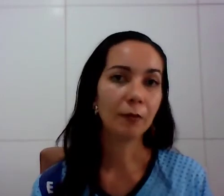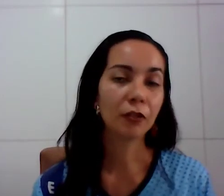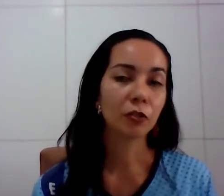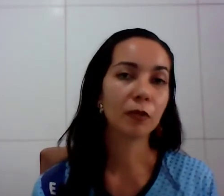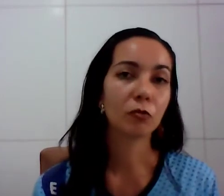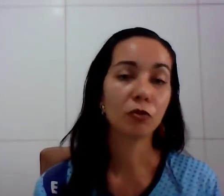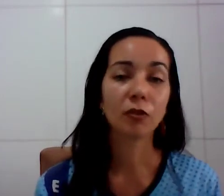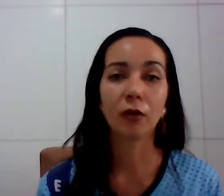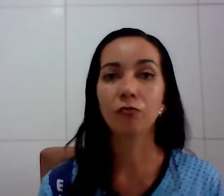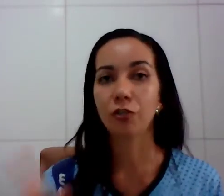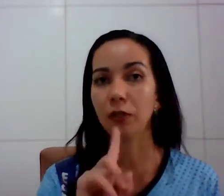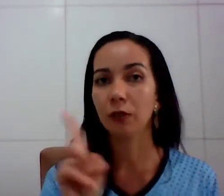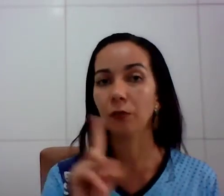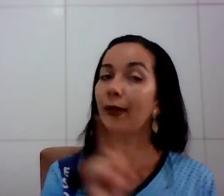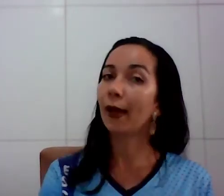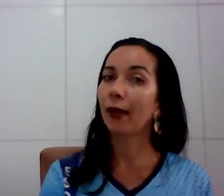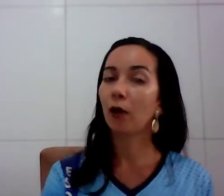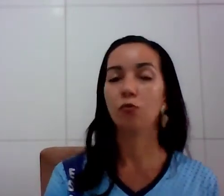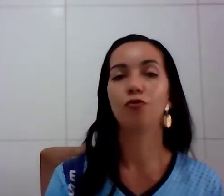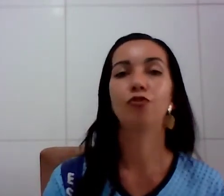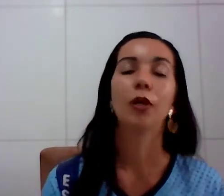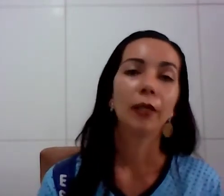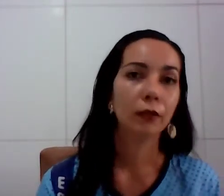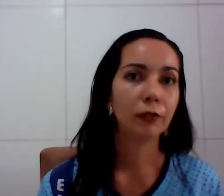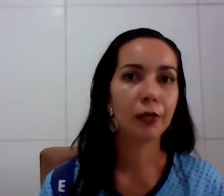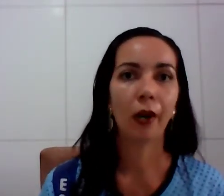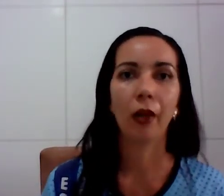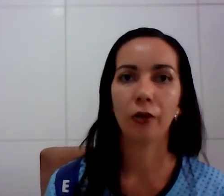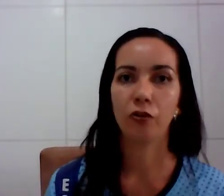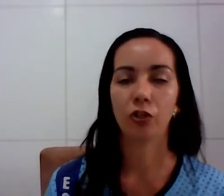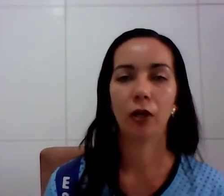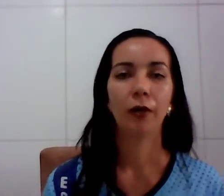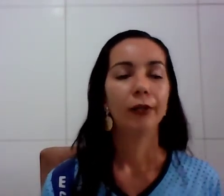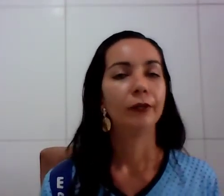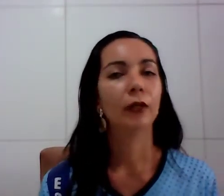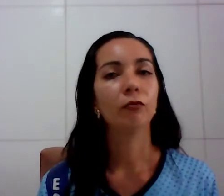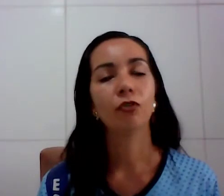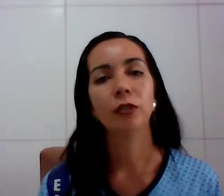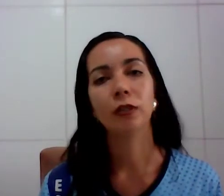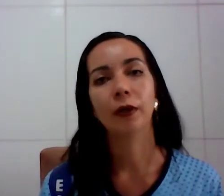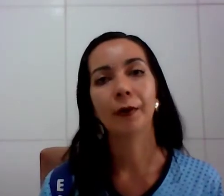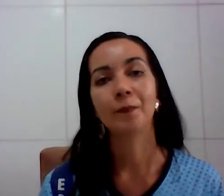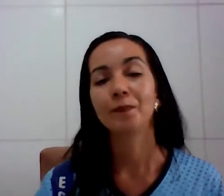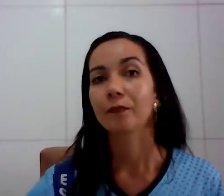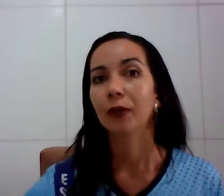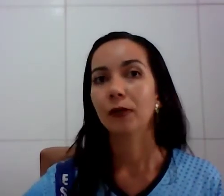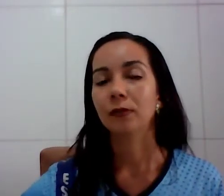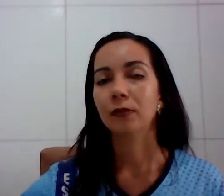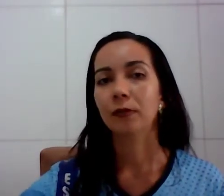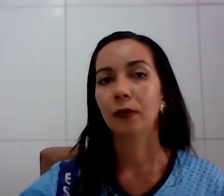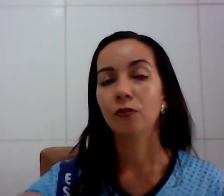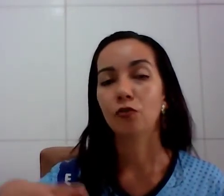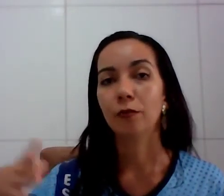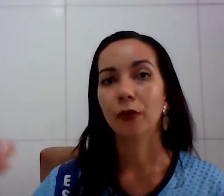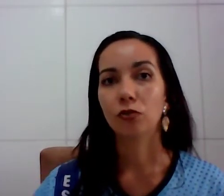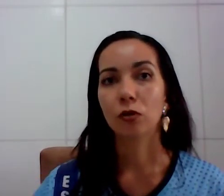Antigamente as pessoas não tinham carros, não tinha lancha, não tinha esses instrumentos que nós